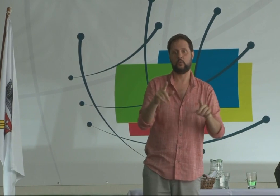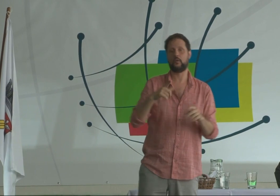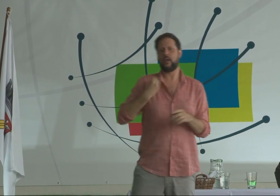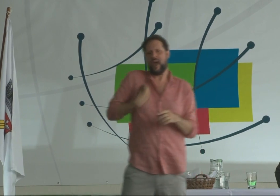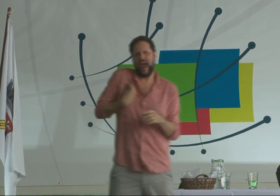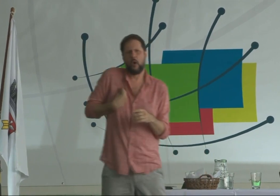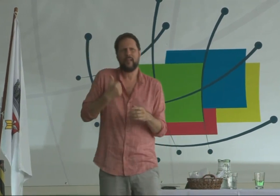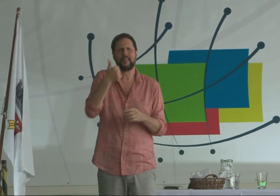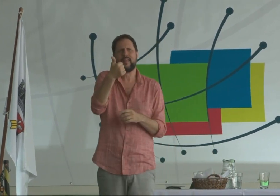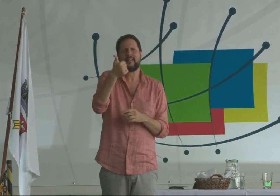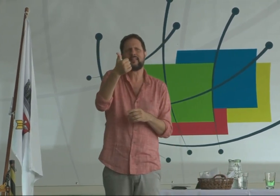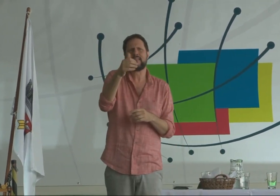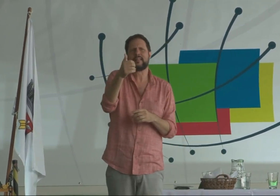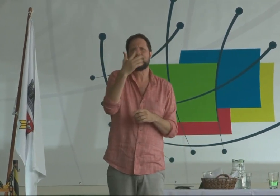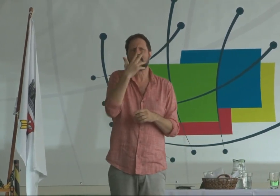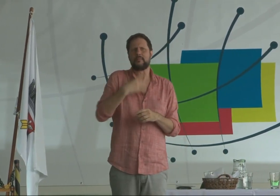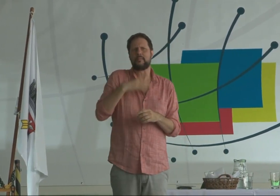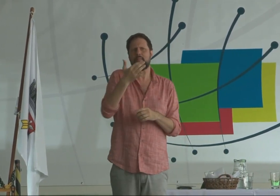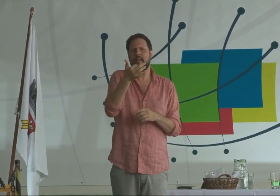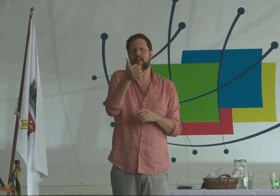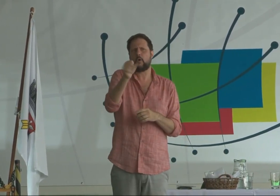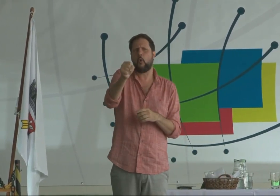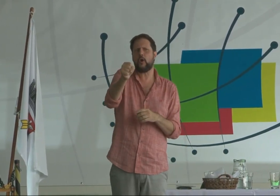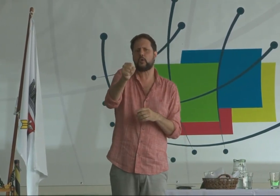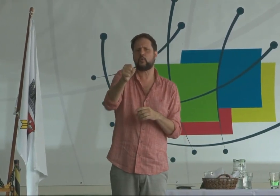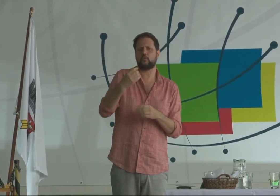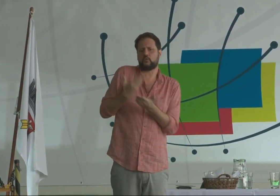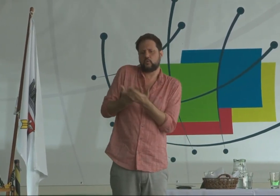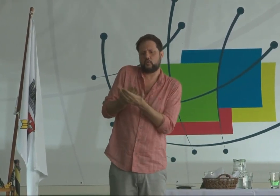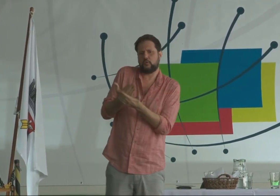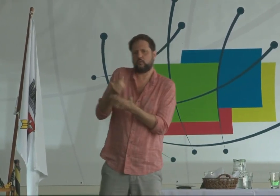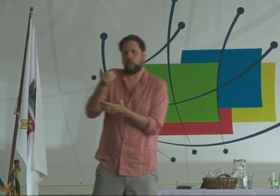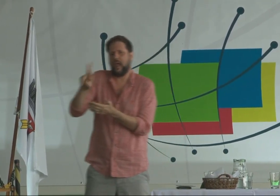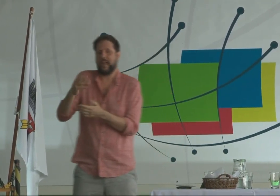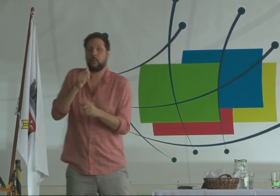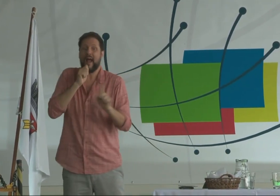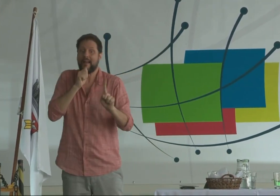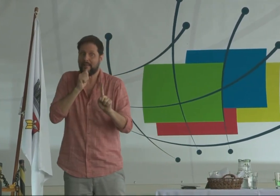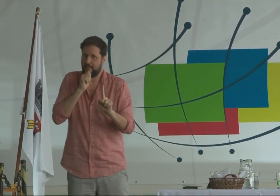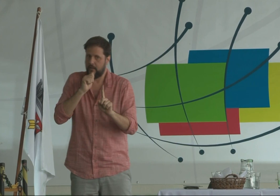estudos do Brasil atualmente, que têm mestrado e doutorado. Então, são...